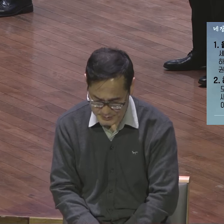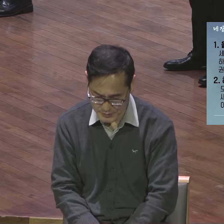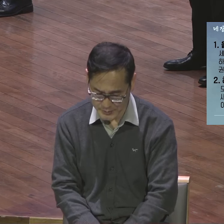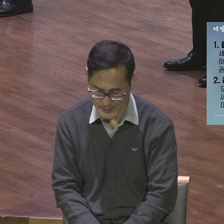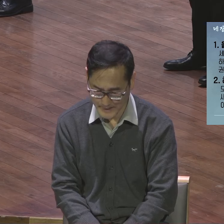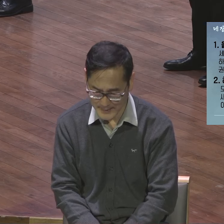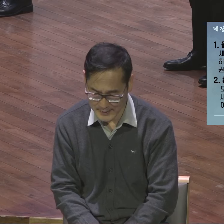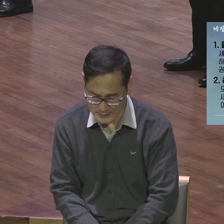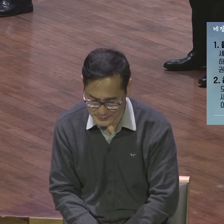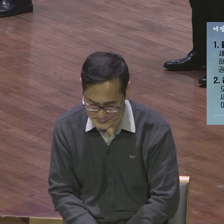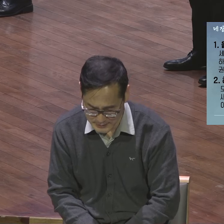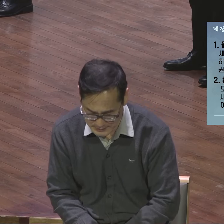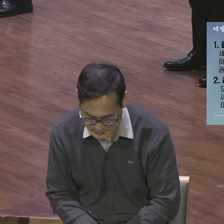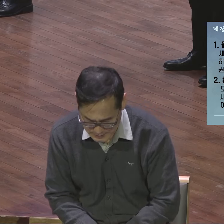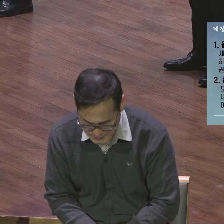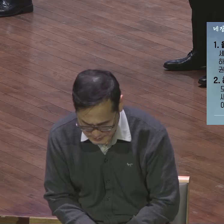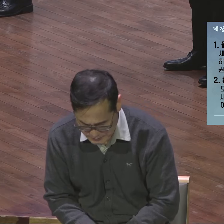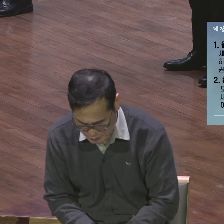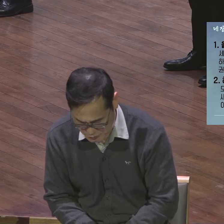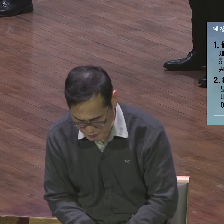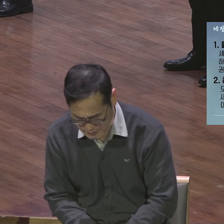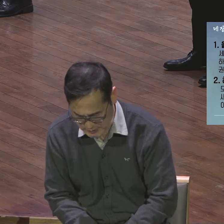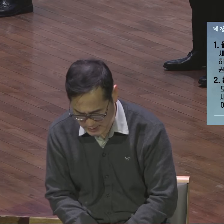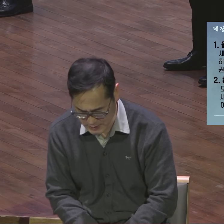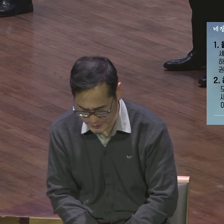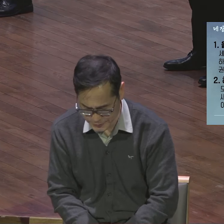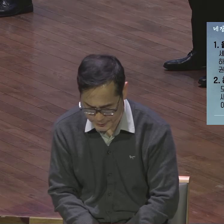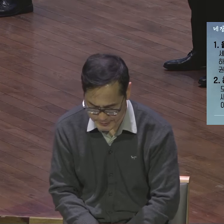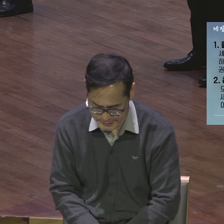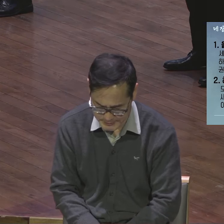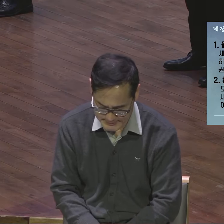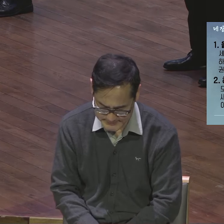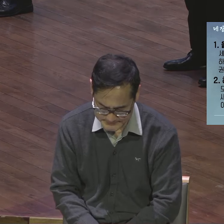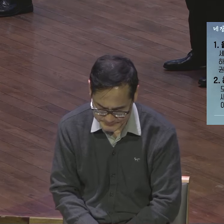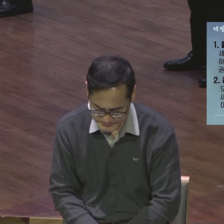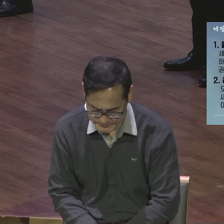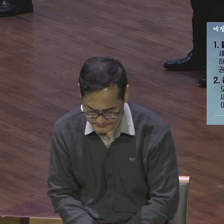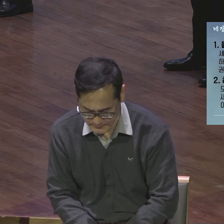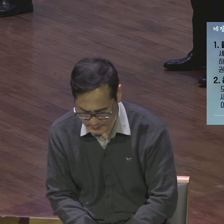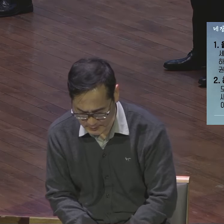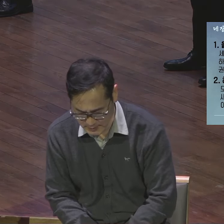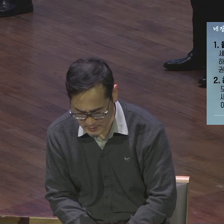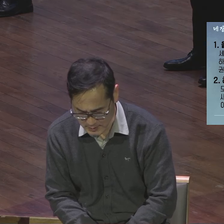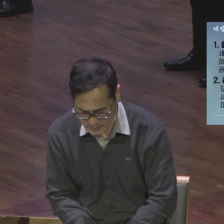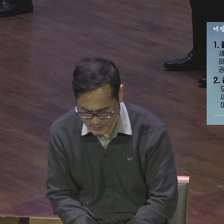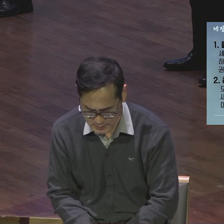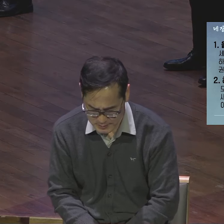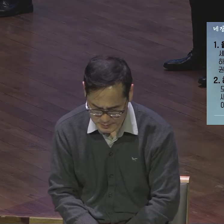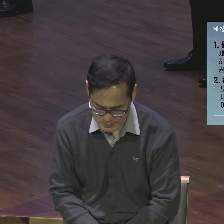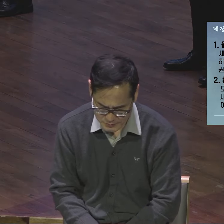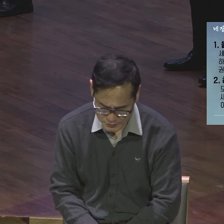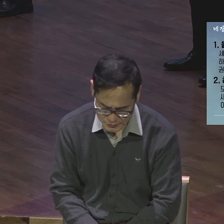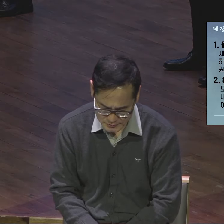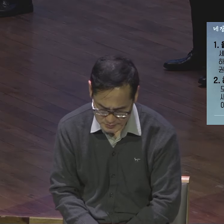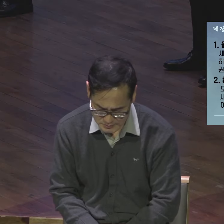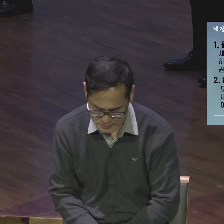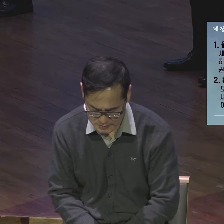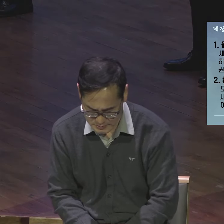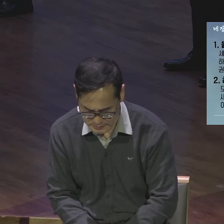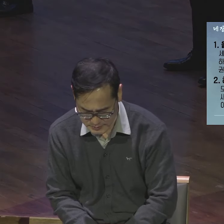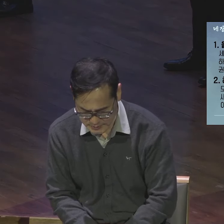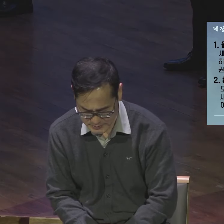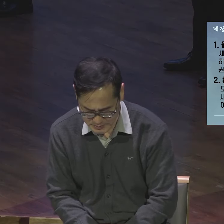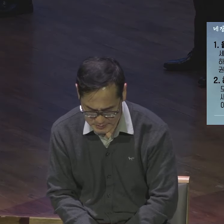잡고 정신을 차리고 눈을 뜨고 아버지 하나님이여 말씀을 의지하여 기도하는 밤이 되게 도와주옵소서.